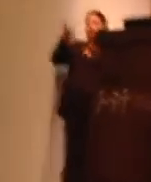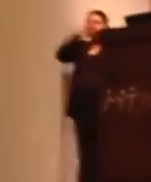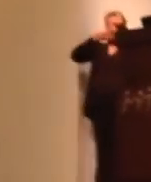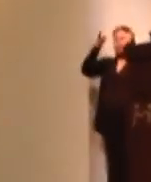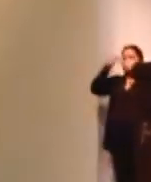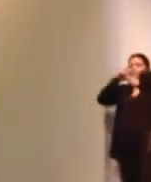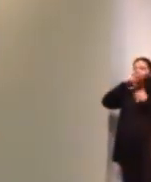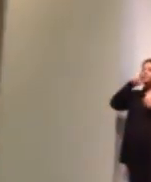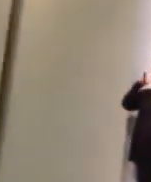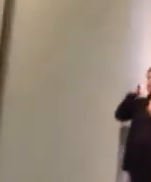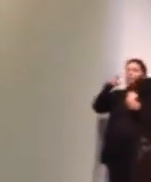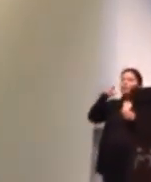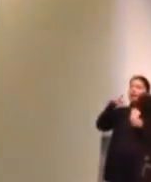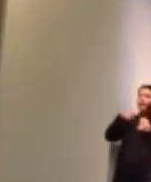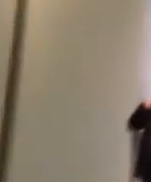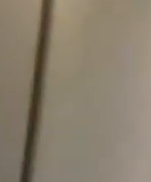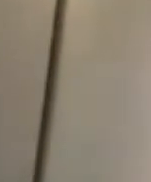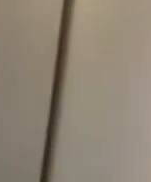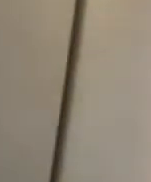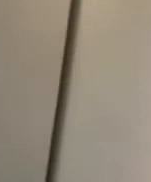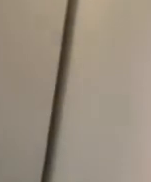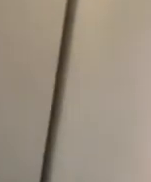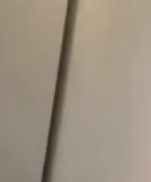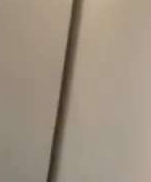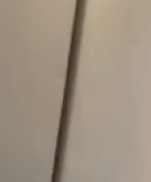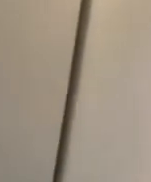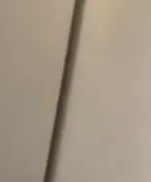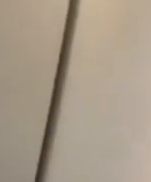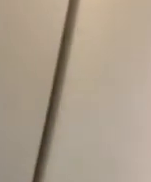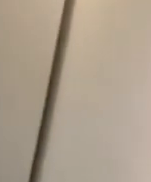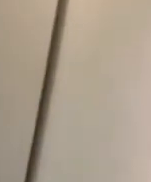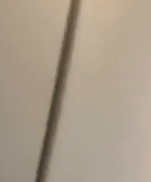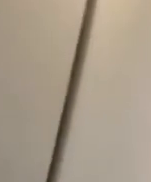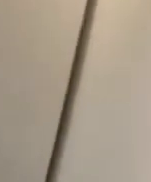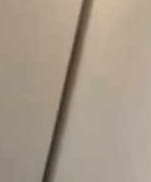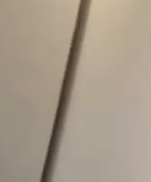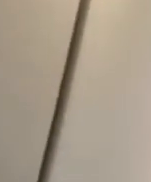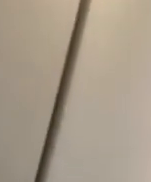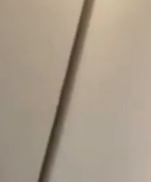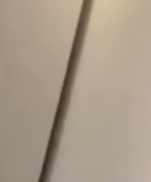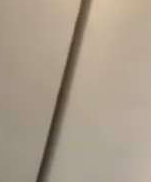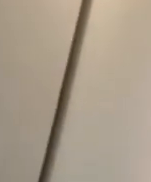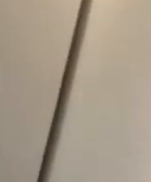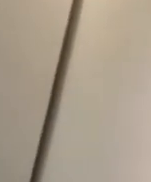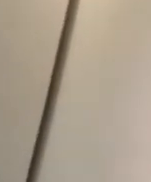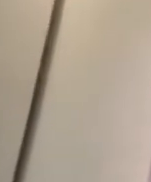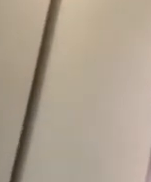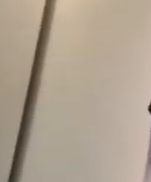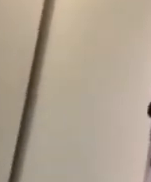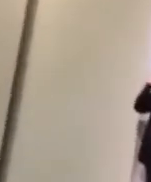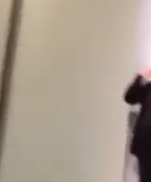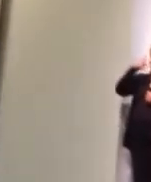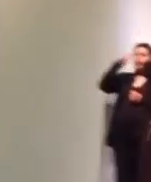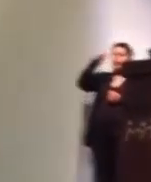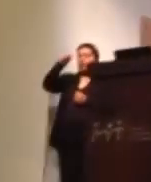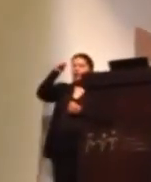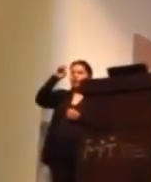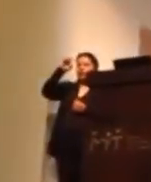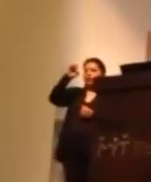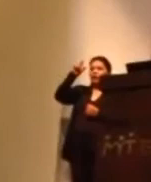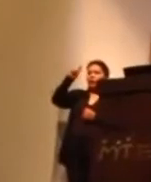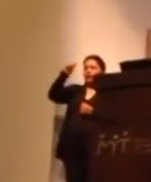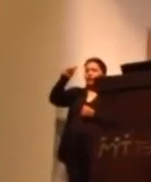son mejor que se den en estado alfa y en estado teta. ¿Por